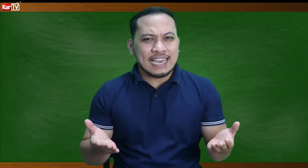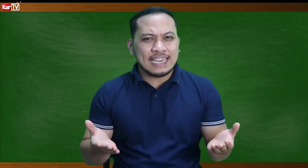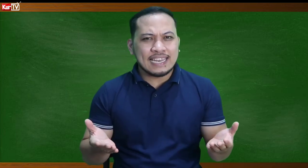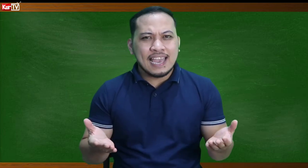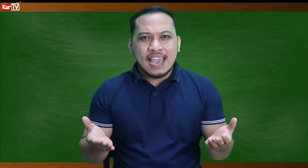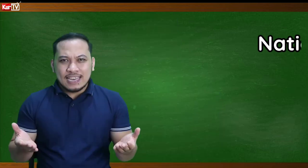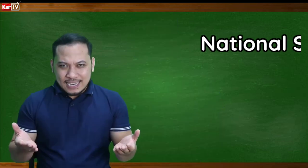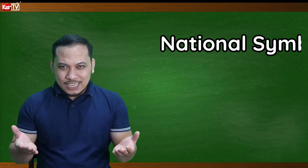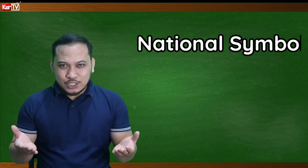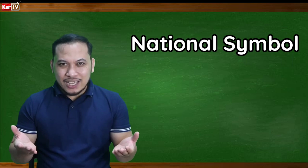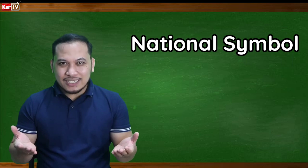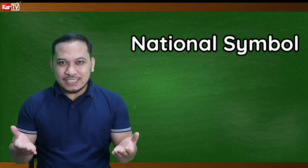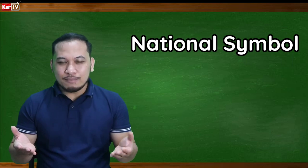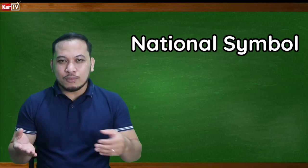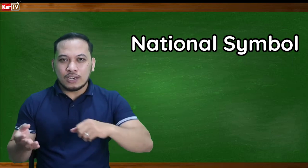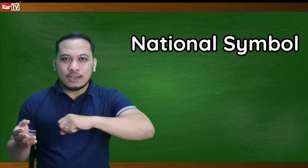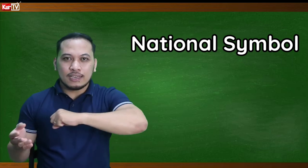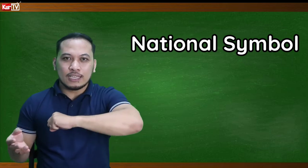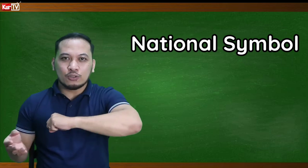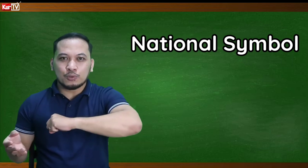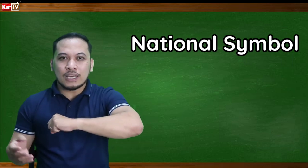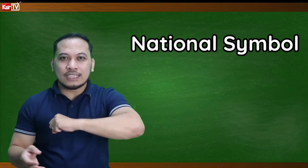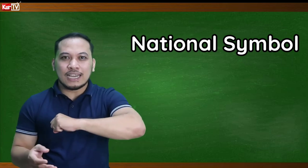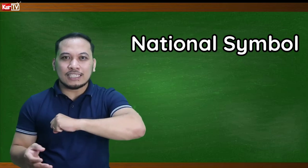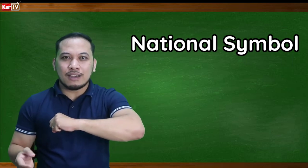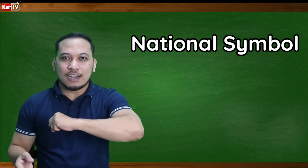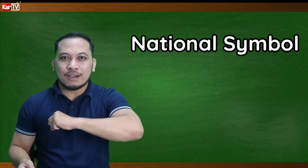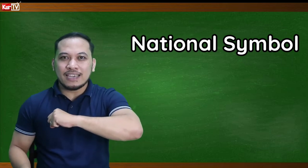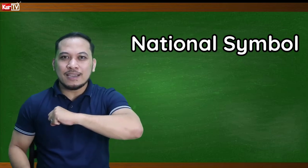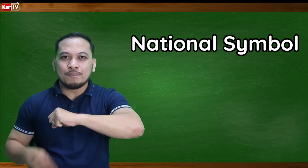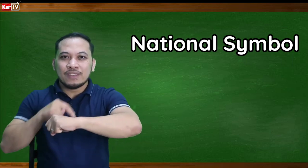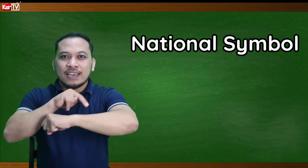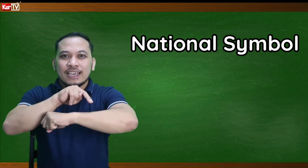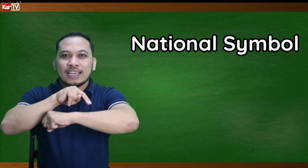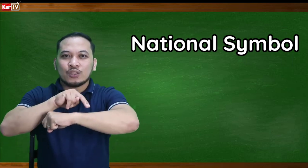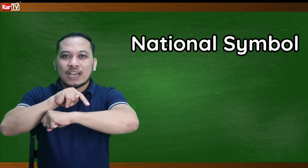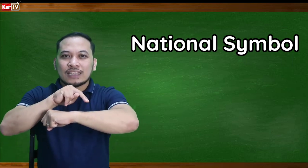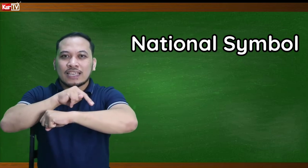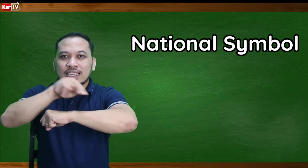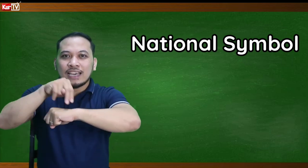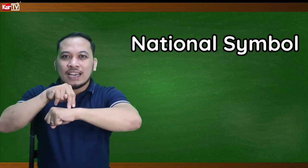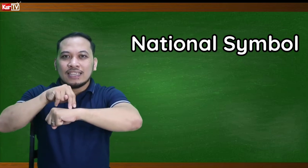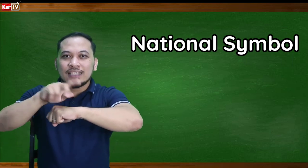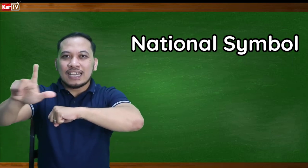sign national symbol. Ganito po natin ang ating mga kamay. Ganito natin.